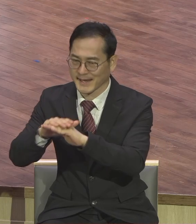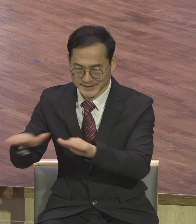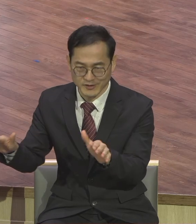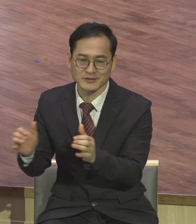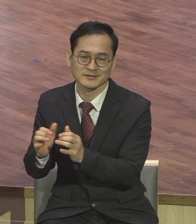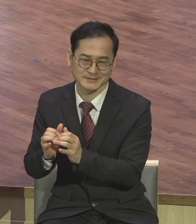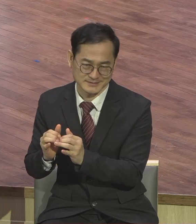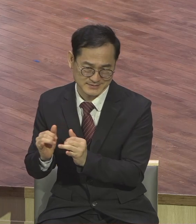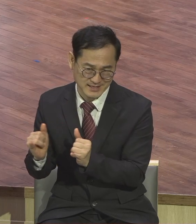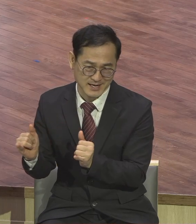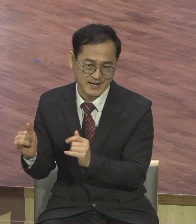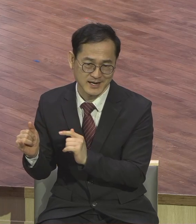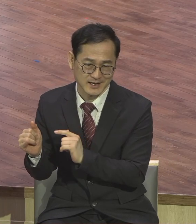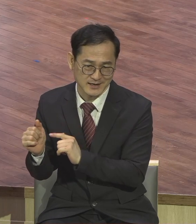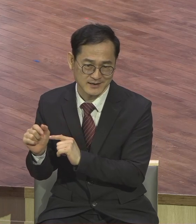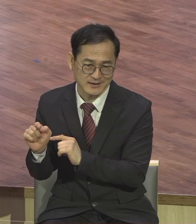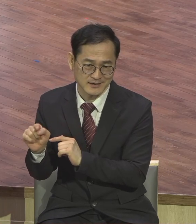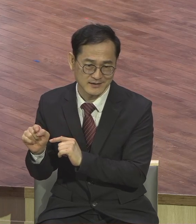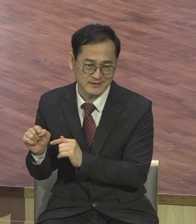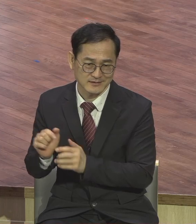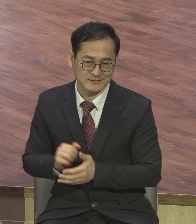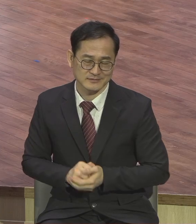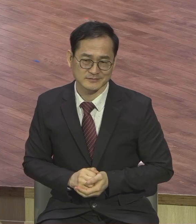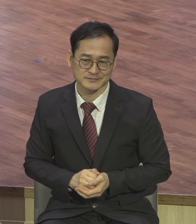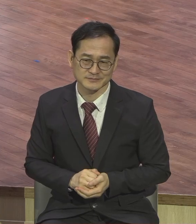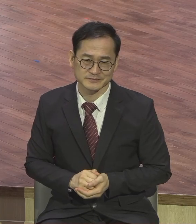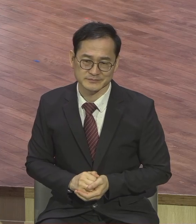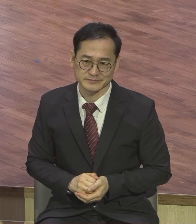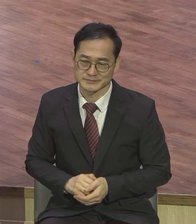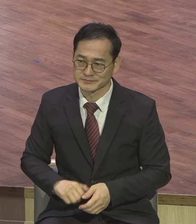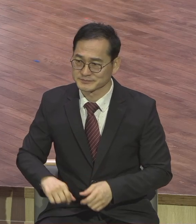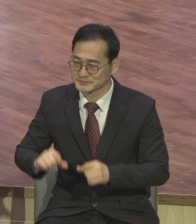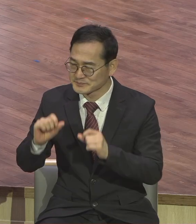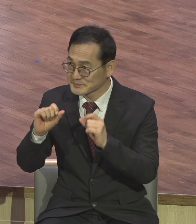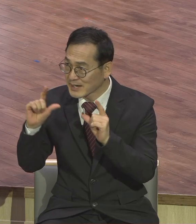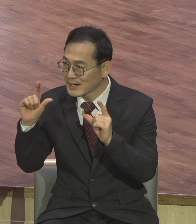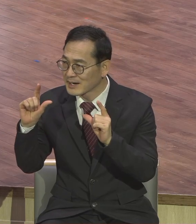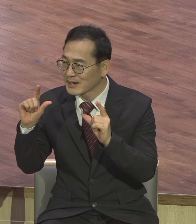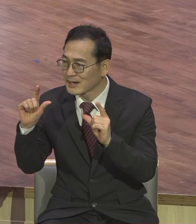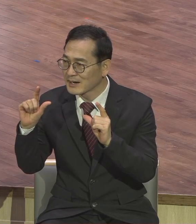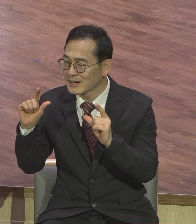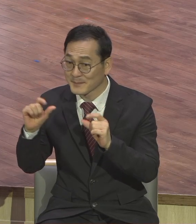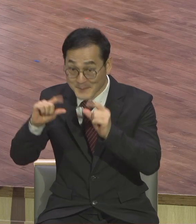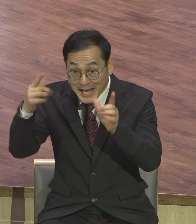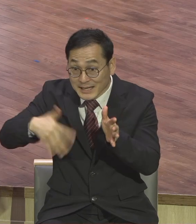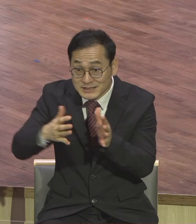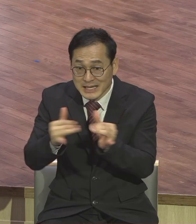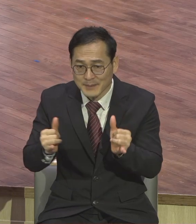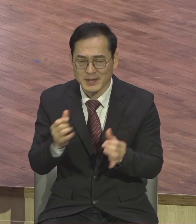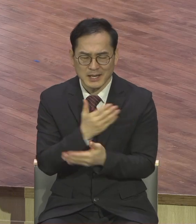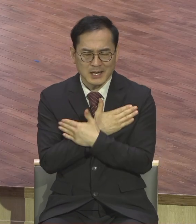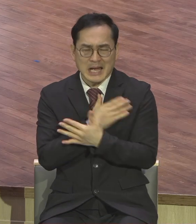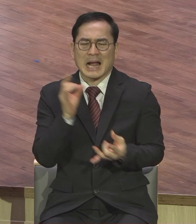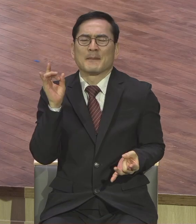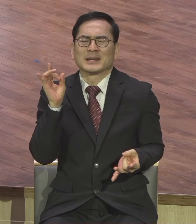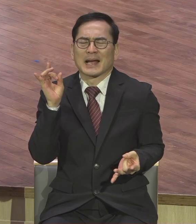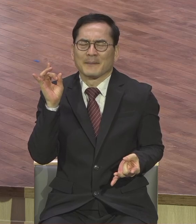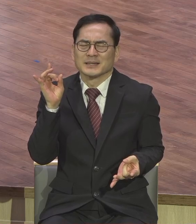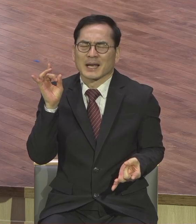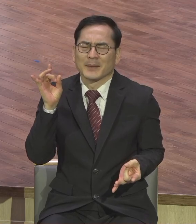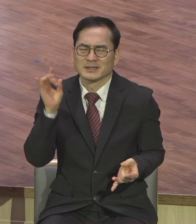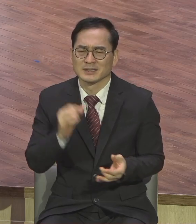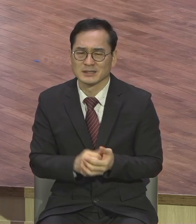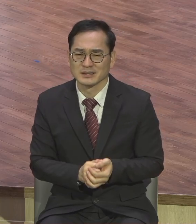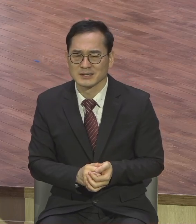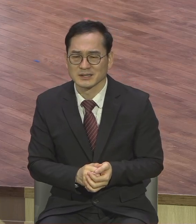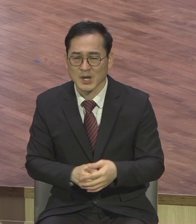분들은 제가 말씀드렸잖아요. 옛날부터 아무 일도 하지 말라고. 아무것도 하지 마세요. 답도 안 나오는데 하다